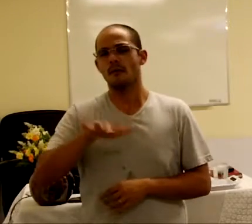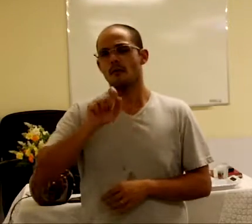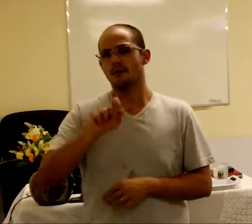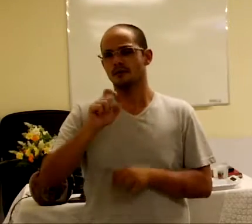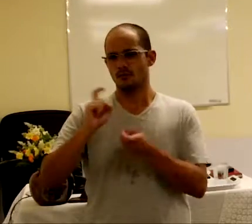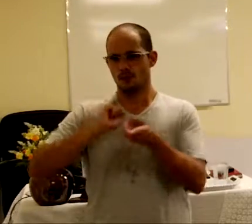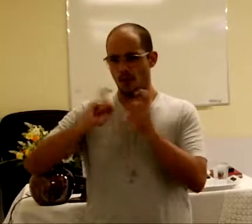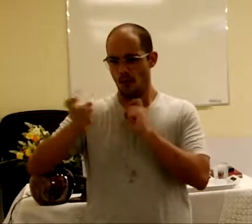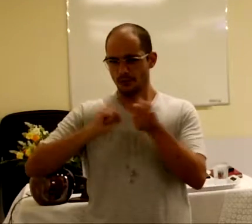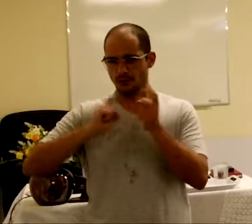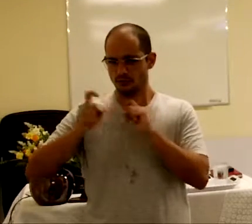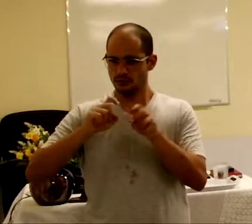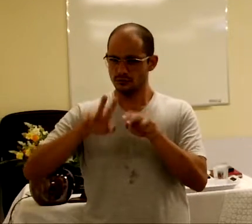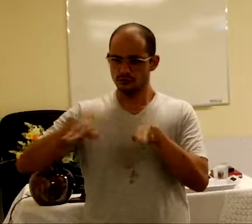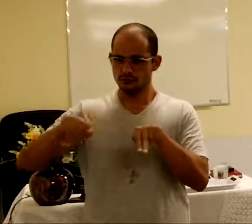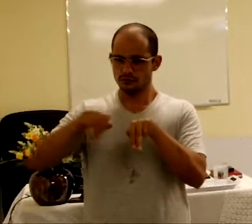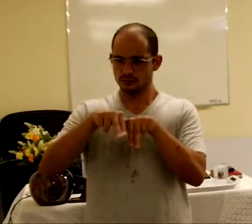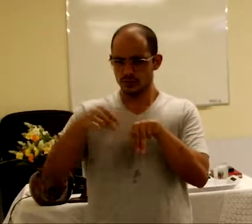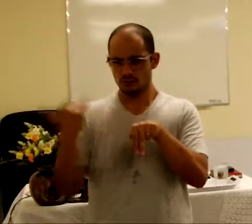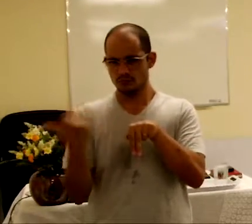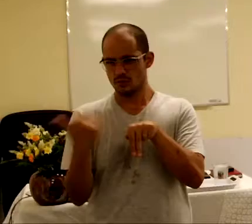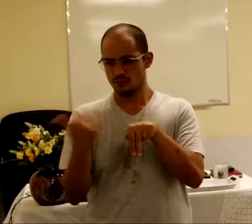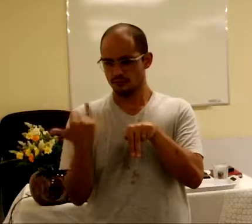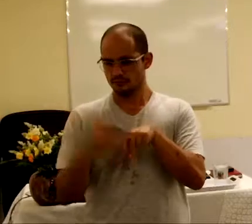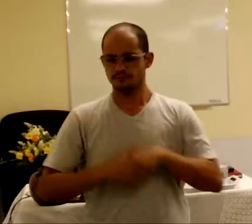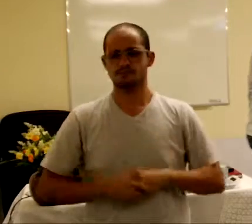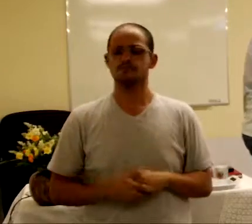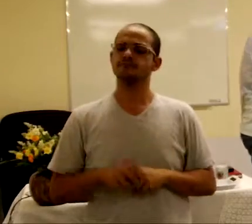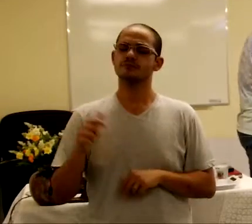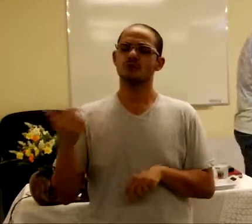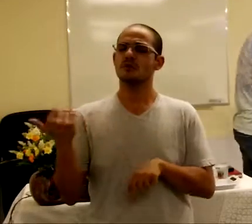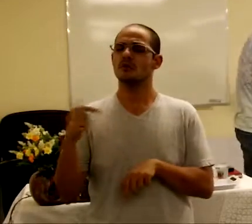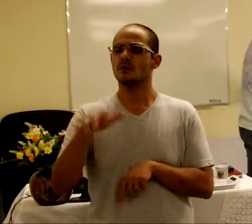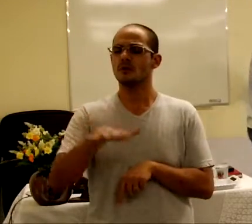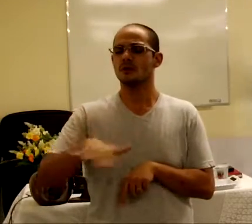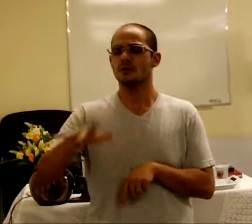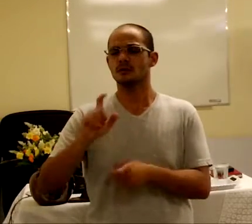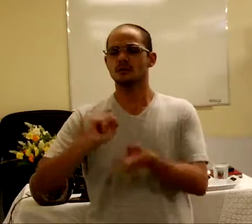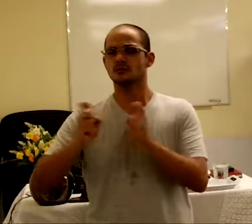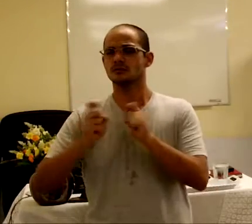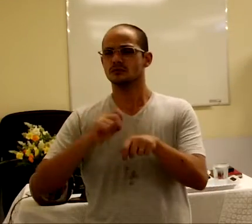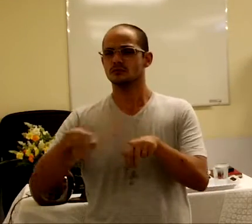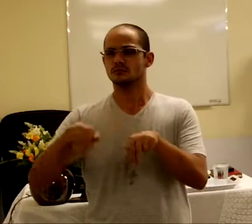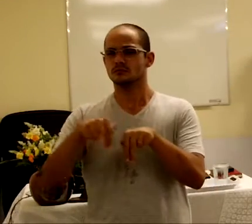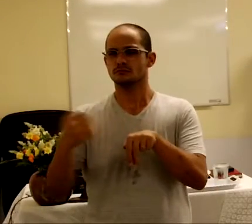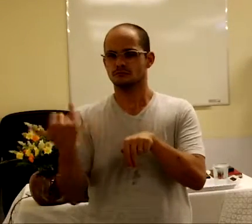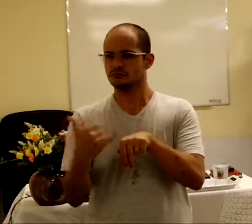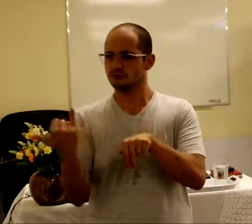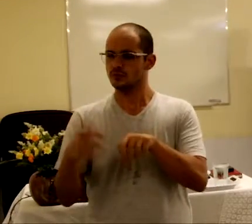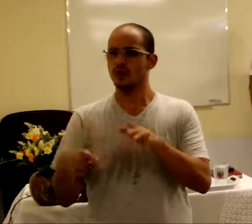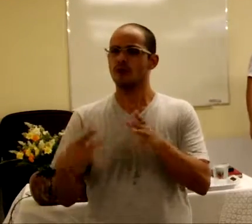né? E volta e meia nas reuniões mediúnicas aparecem os chamados espíritos fortes.